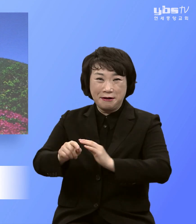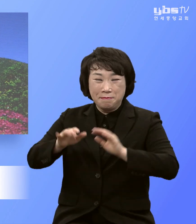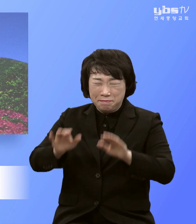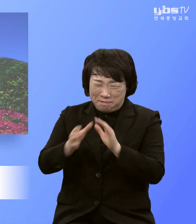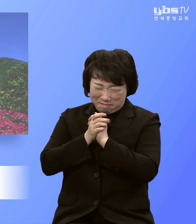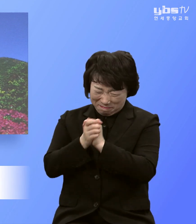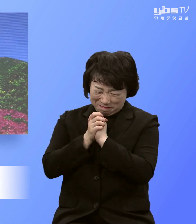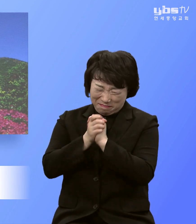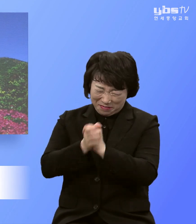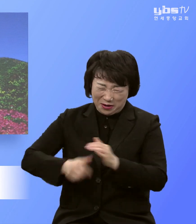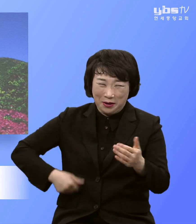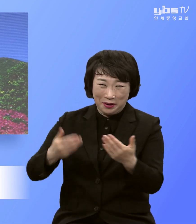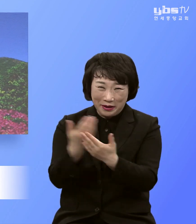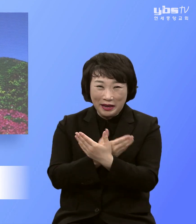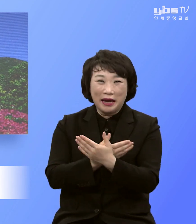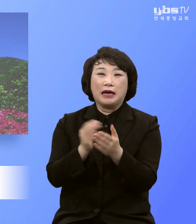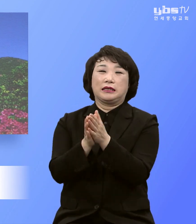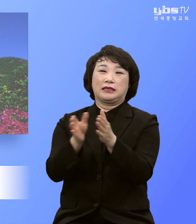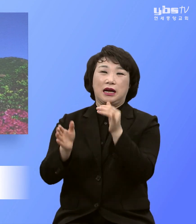본격적으로 회개라는 것입니다.